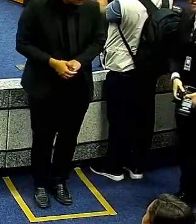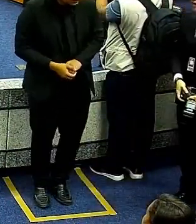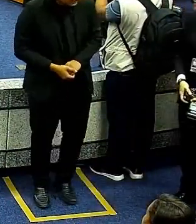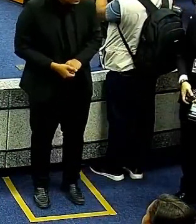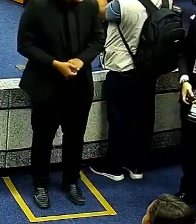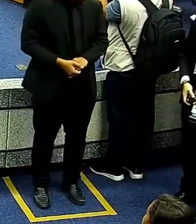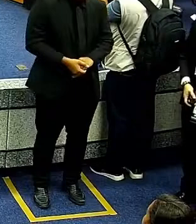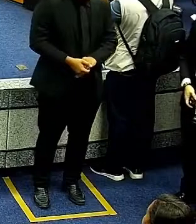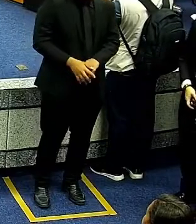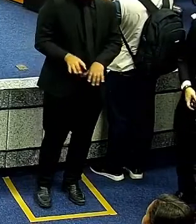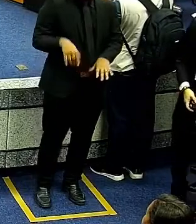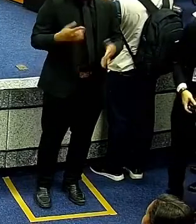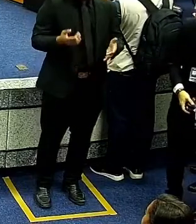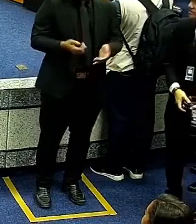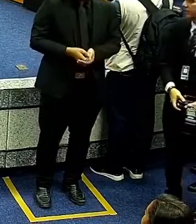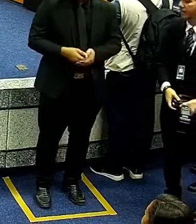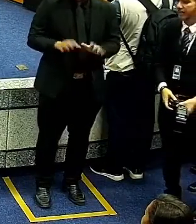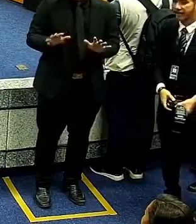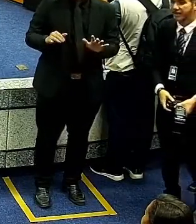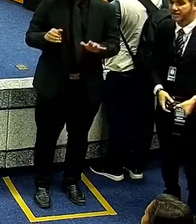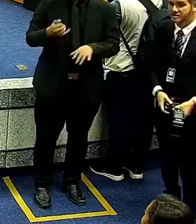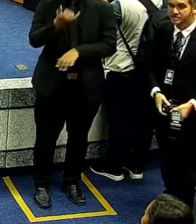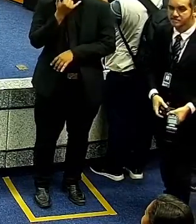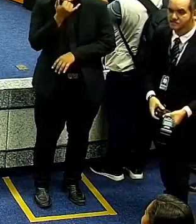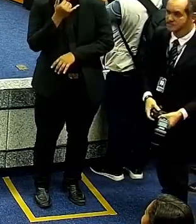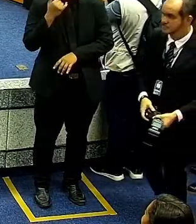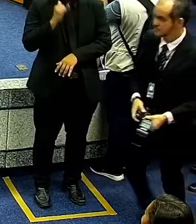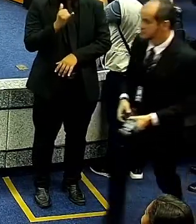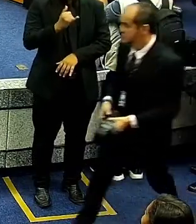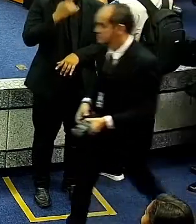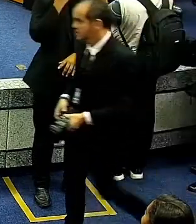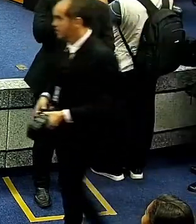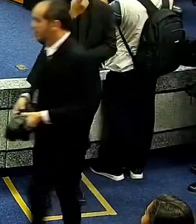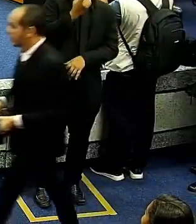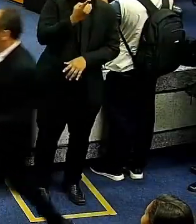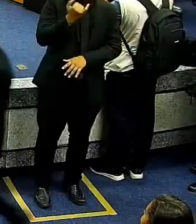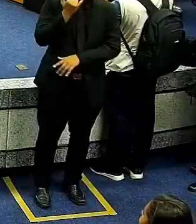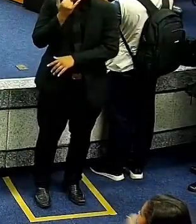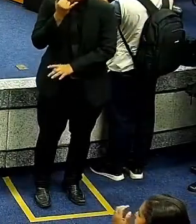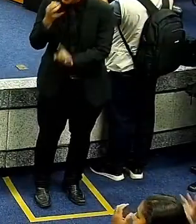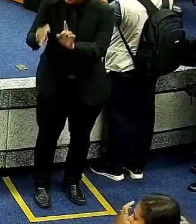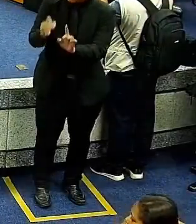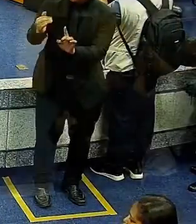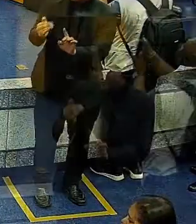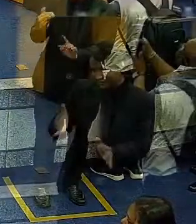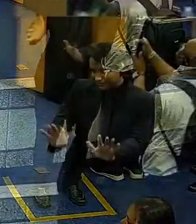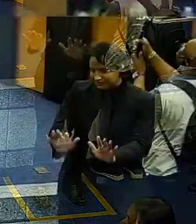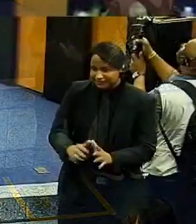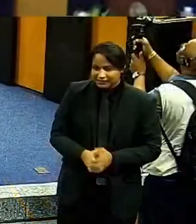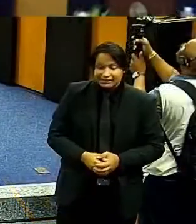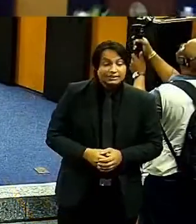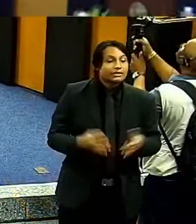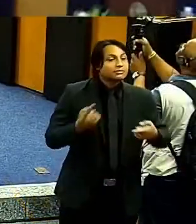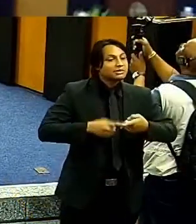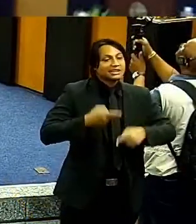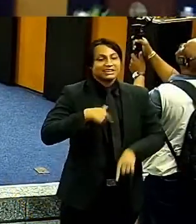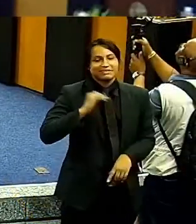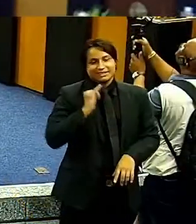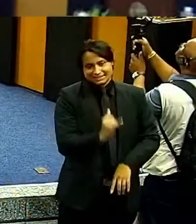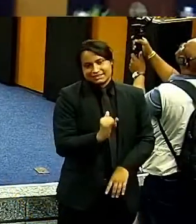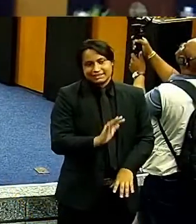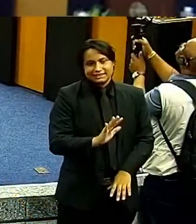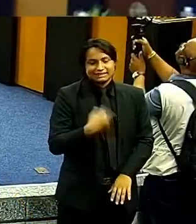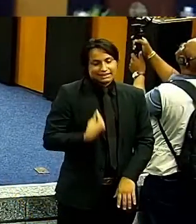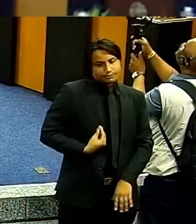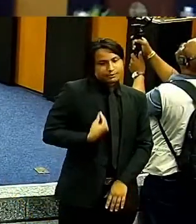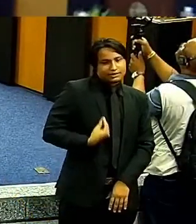hã dec IMP Desculpa falei Deputado né então desculpa Desembargador Gustavo amorm porque eu já ia falar aqui